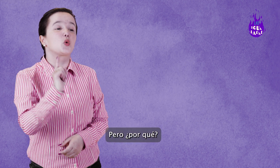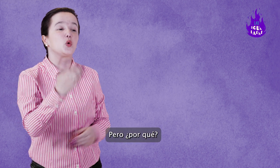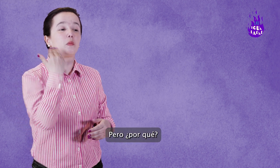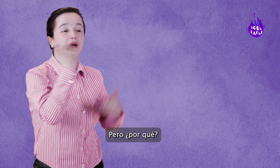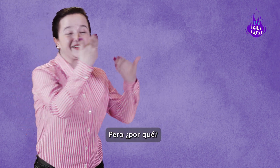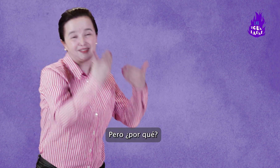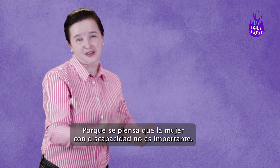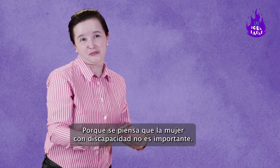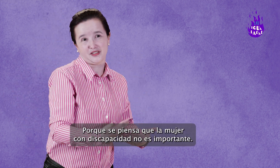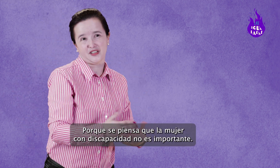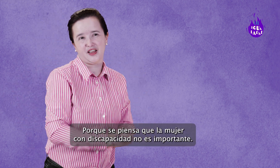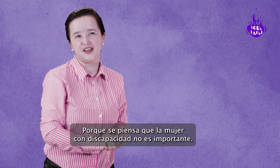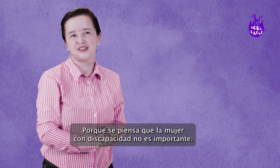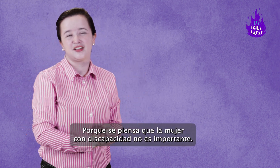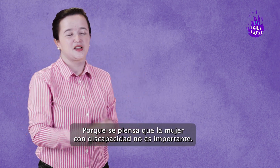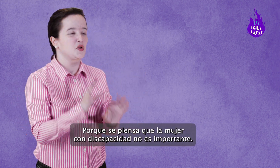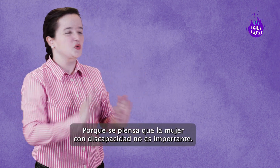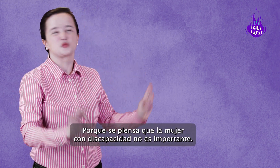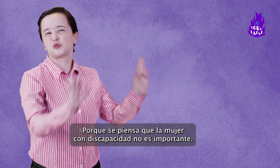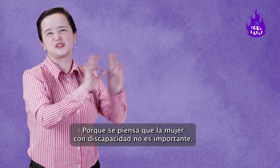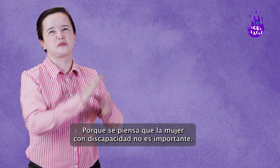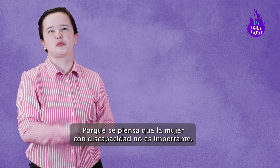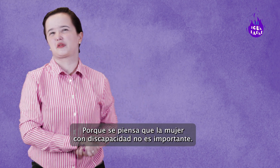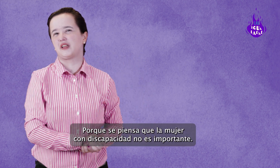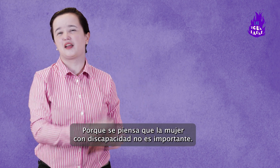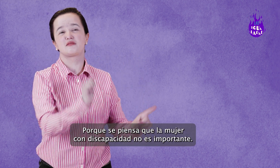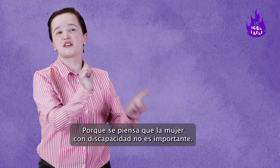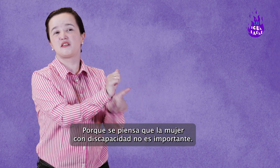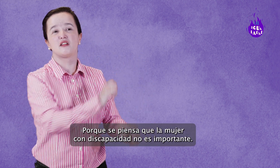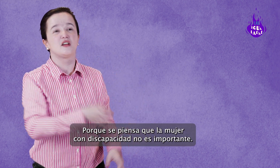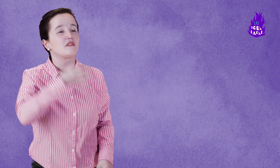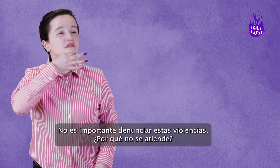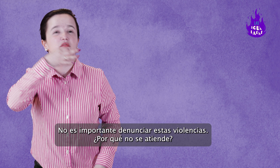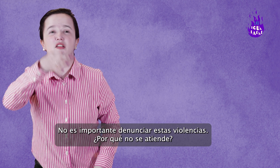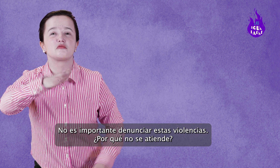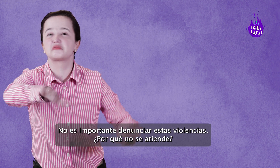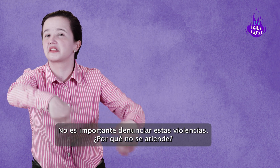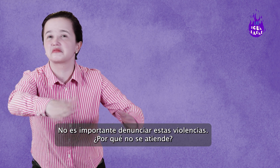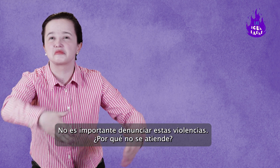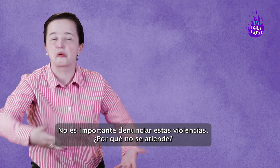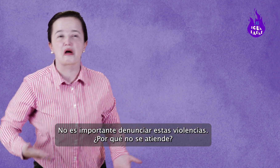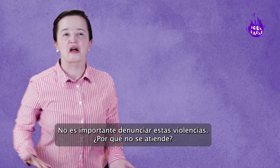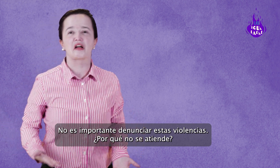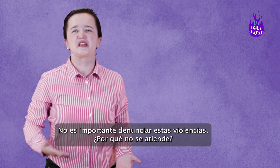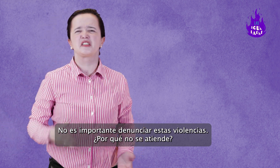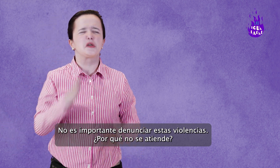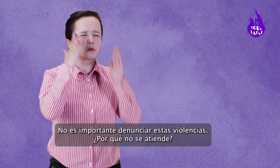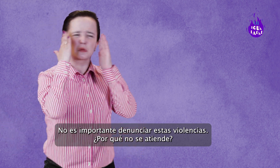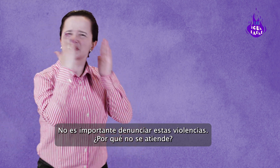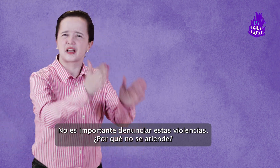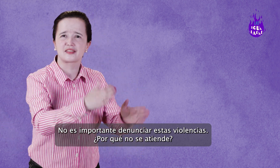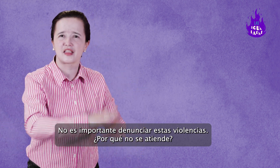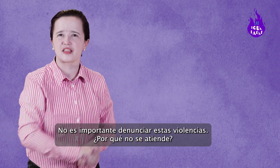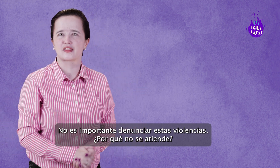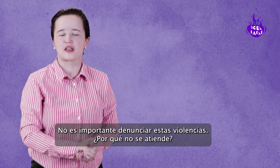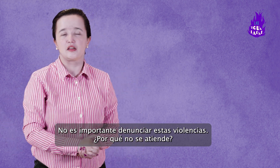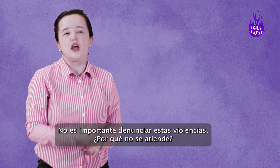Pero ¿por qué? Porque se piensa que la mujer con discapacidad no es importante, no es importante denunciar estas violencias. ¿Por qué no se atiende?